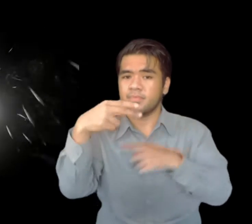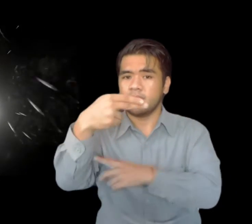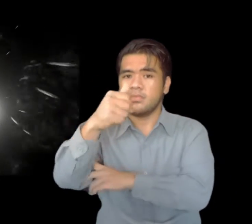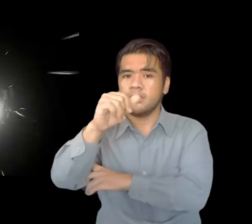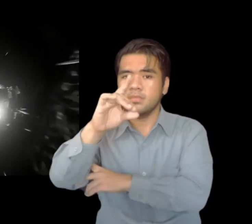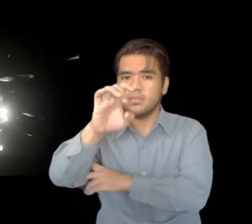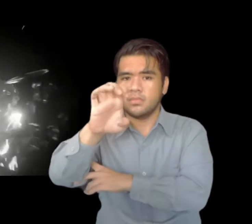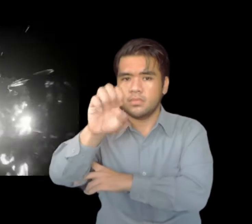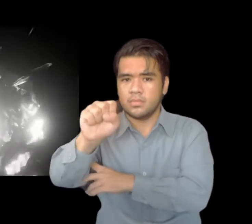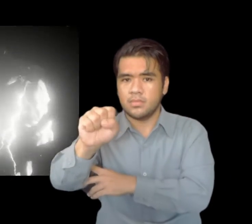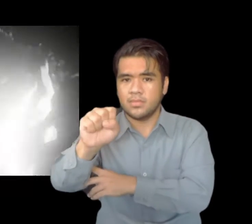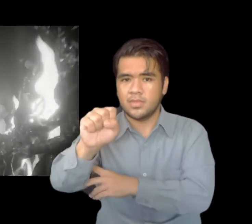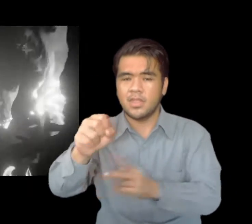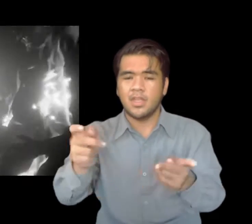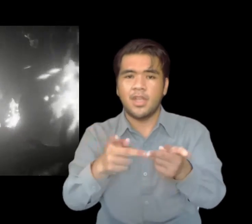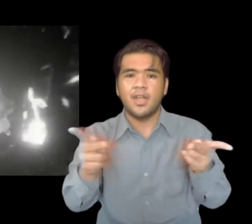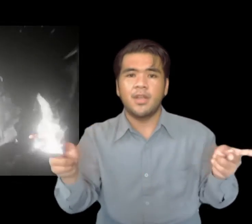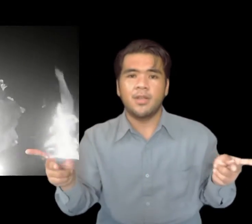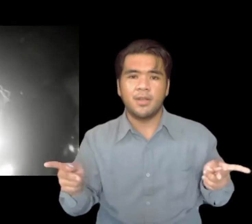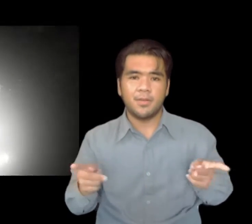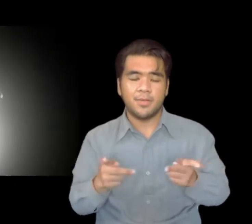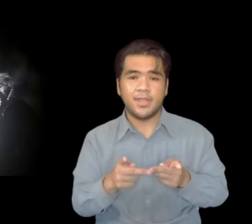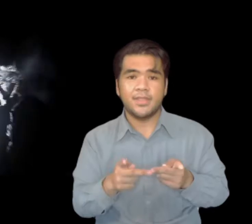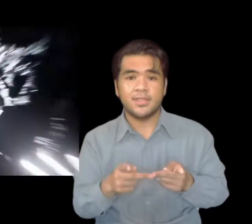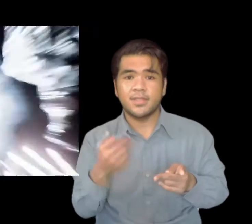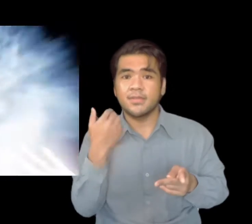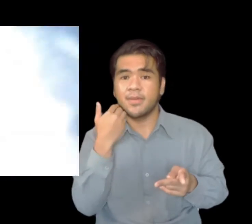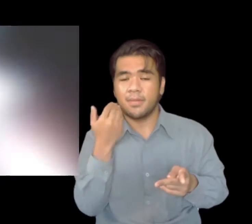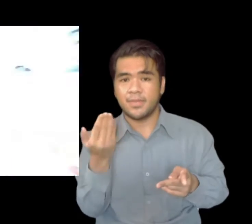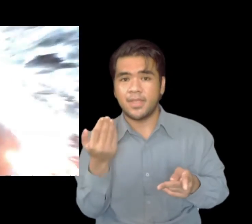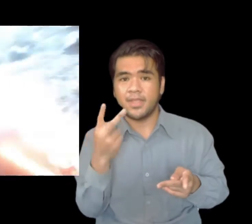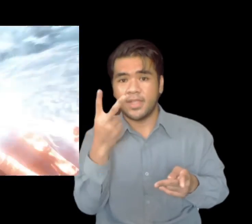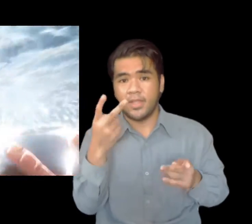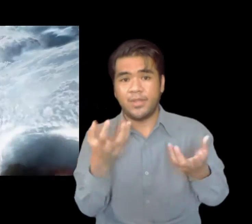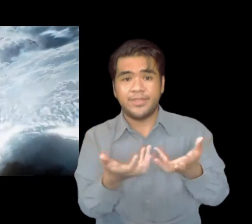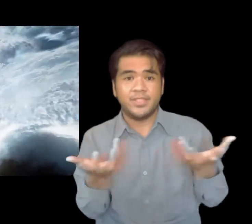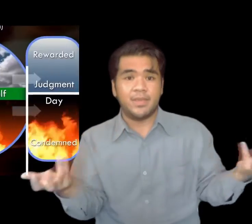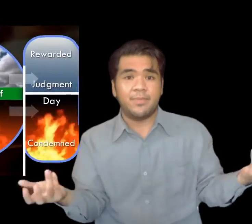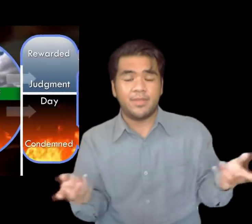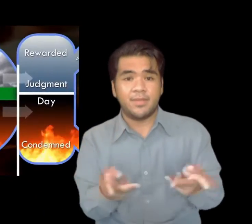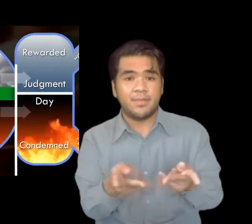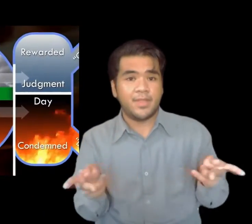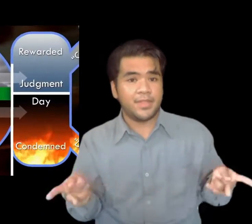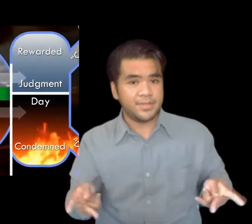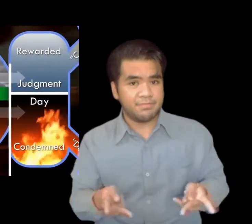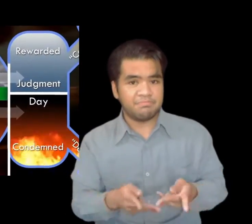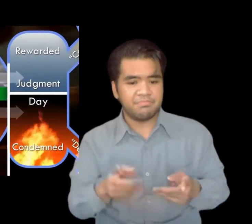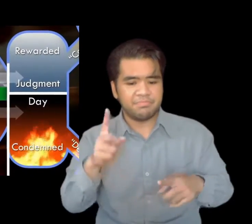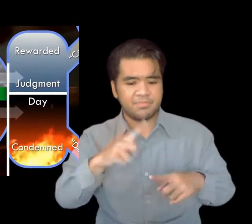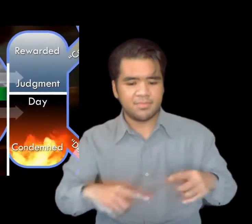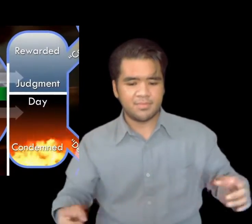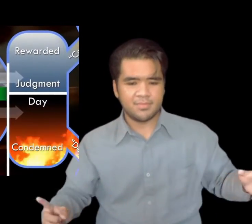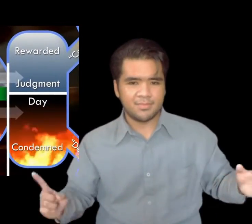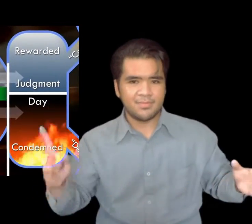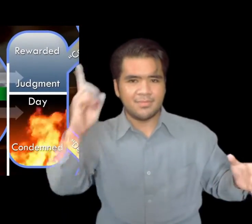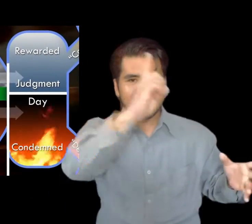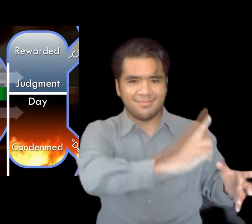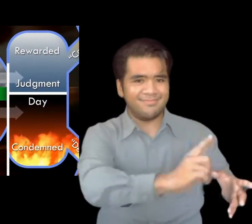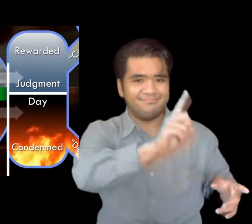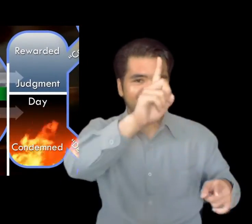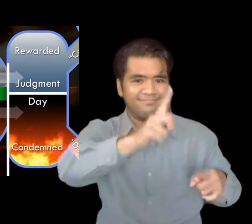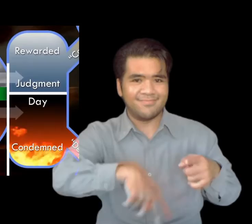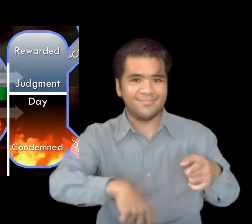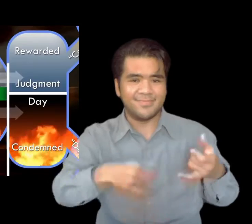mga namatay ay napupunta muna sa Hades o sa daigdig ng mga patay. At ito ay may dalawang magkahiwalay na bahagi